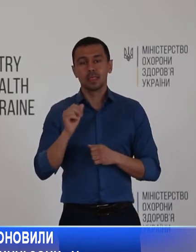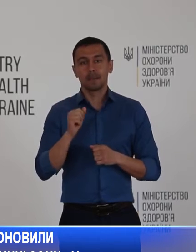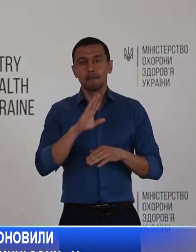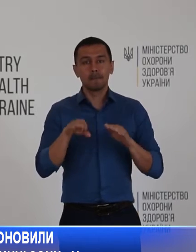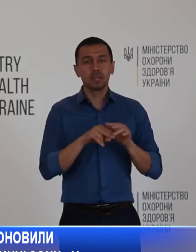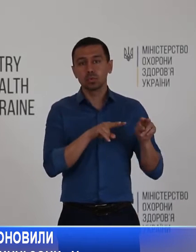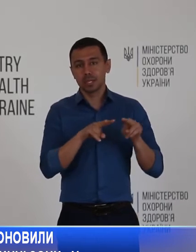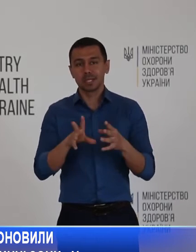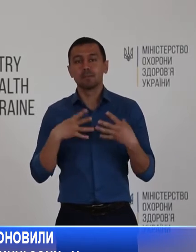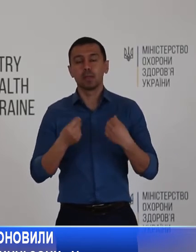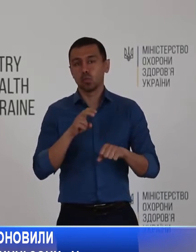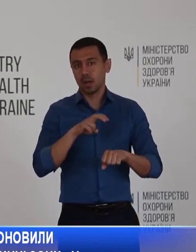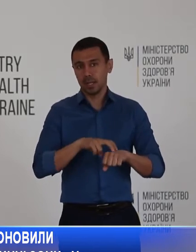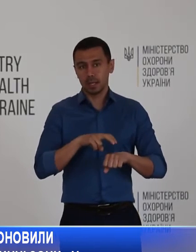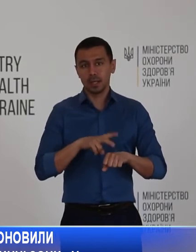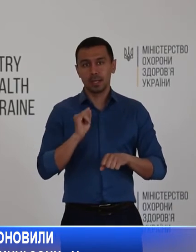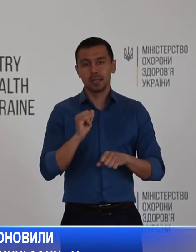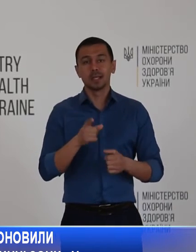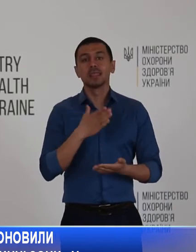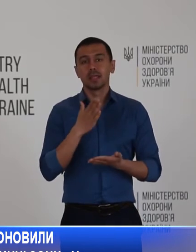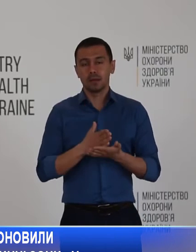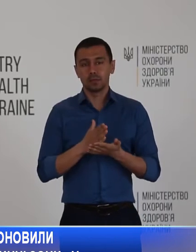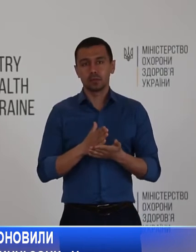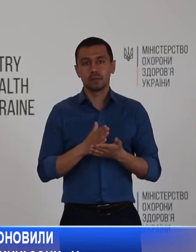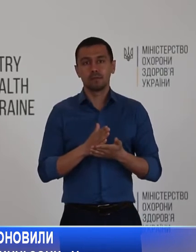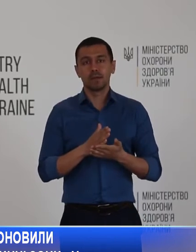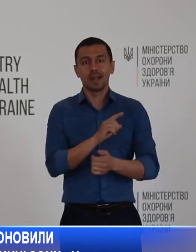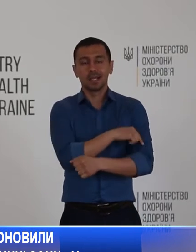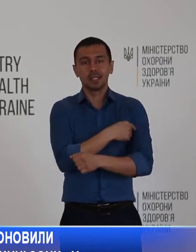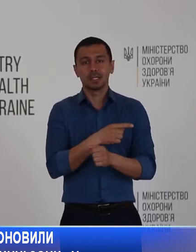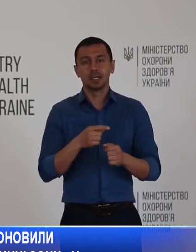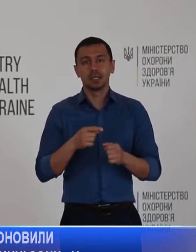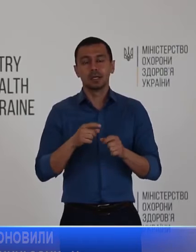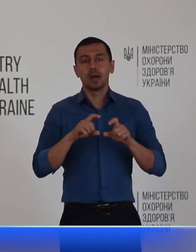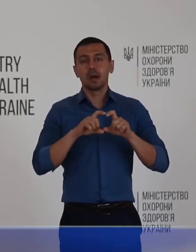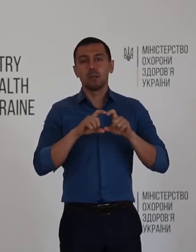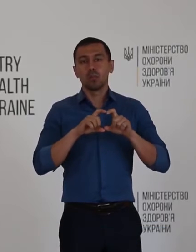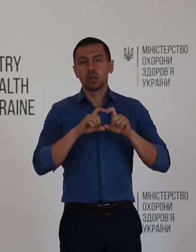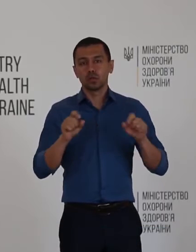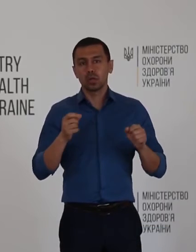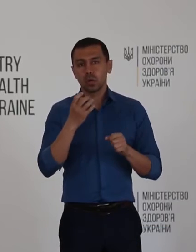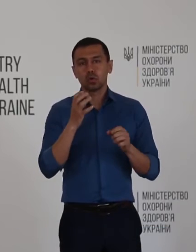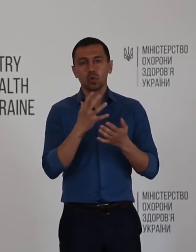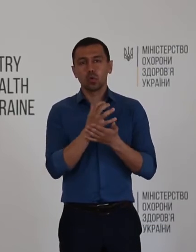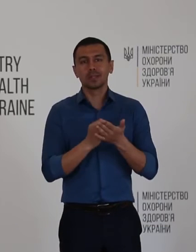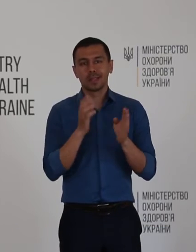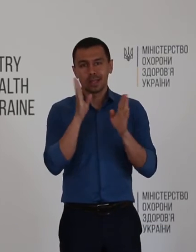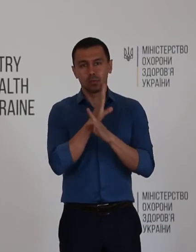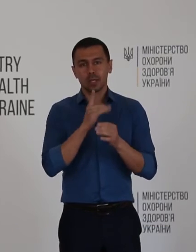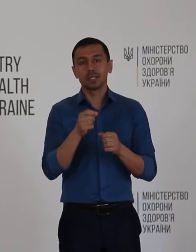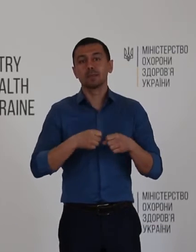під спостереження сімейного лікаря і за наявності в лікарській амбулаторії концентратора, який забезпечить